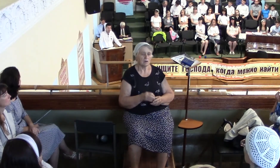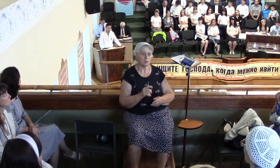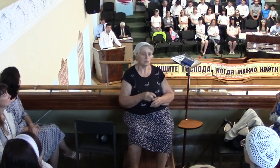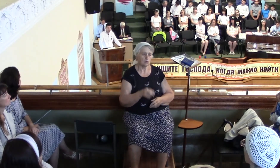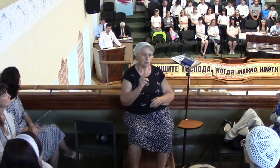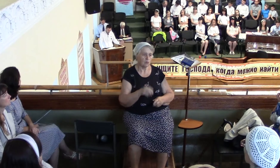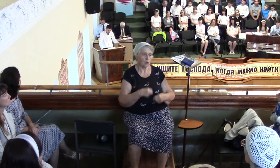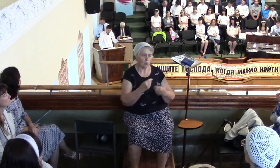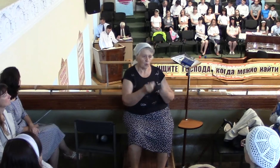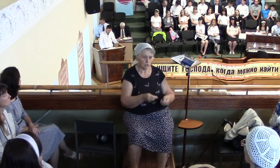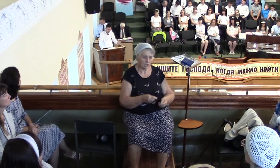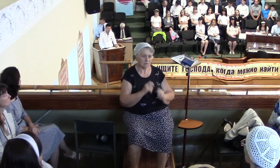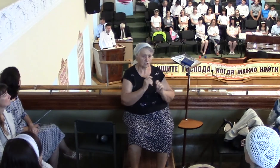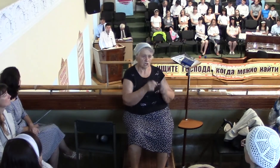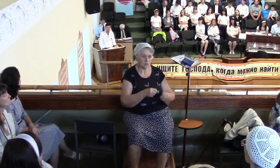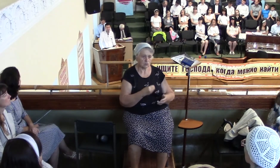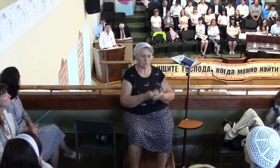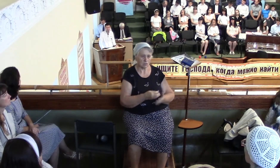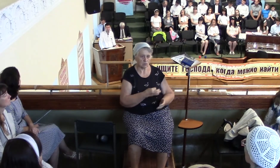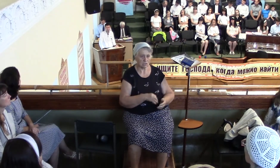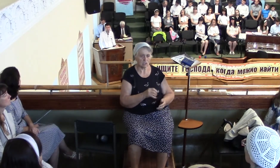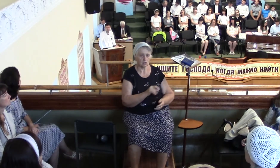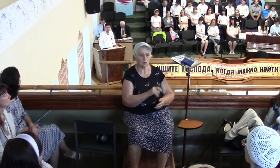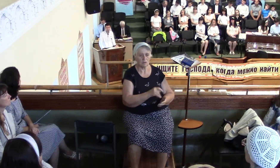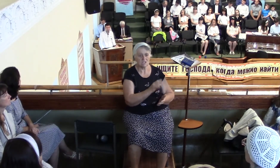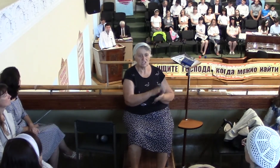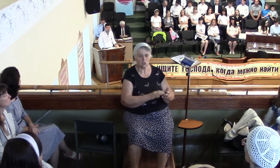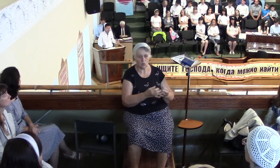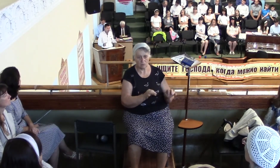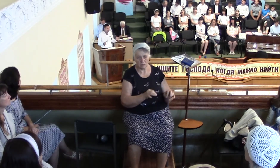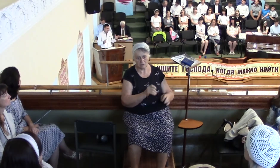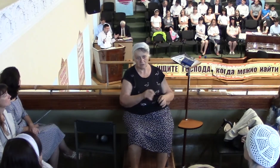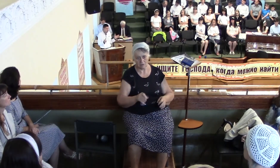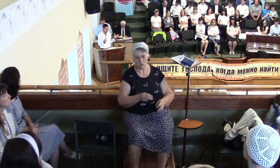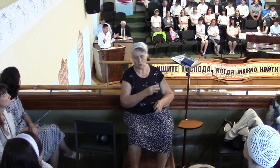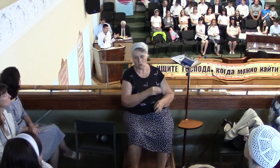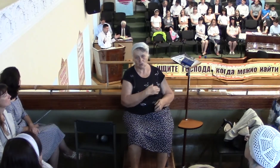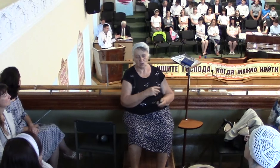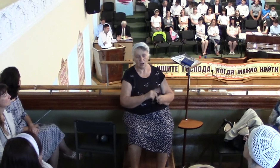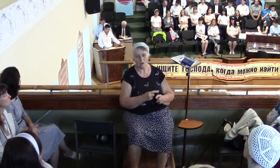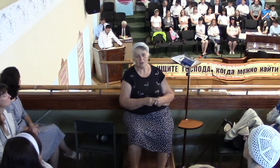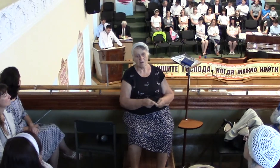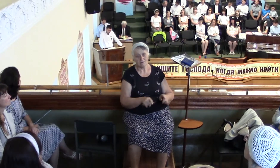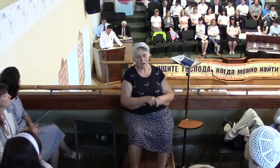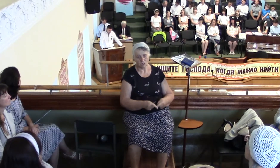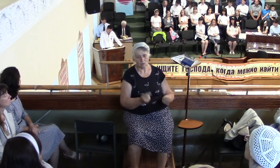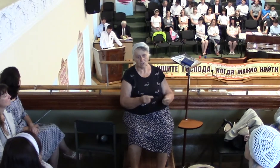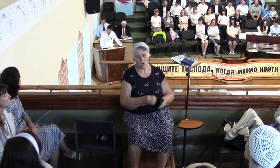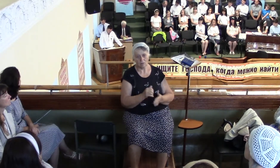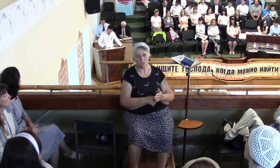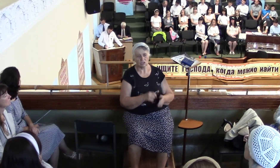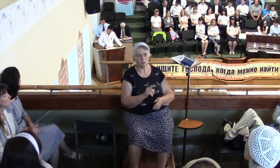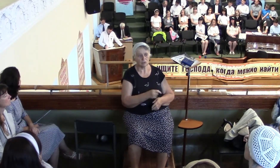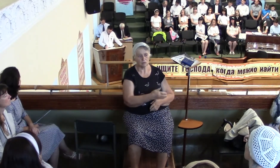Сына Своего, чтобы искупить человеческие души. Это также огромнейшая причина, почему наши